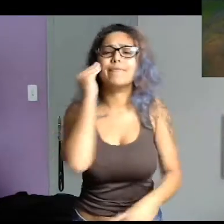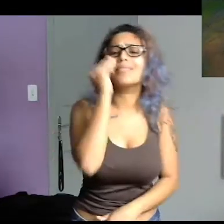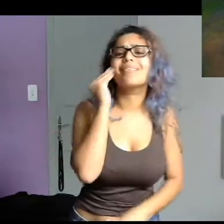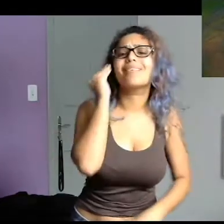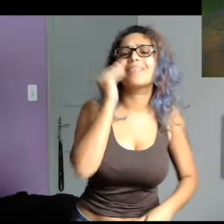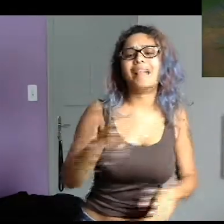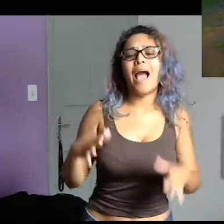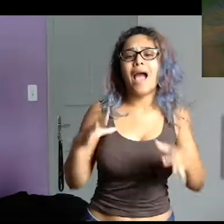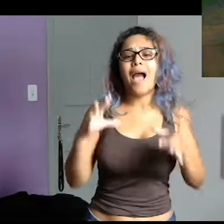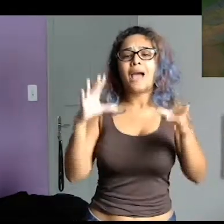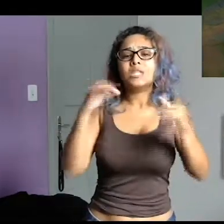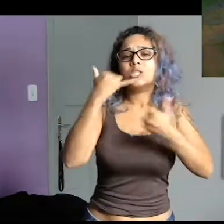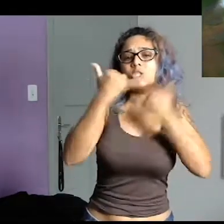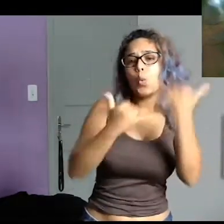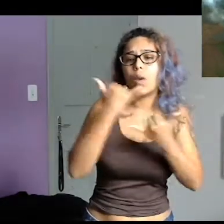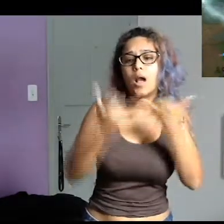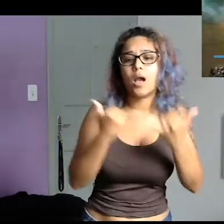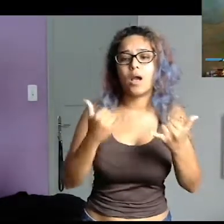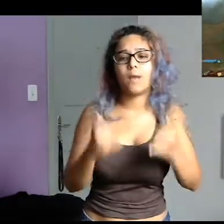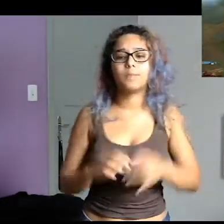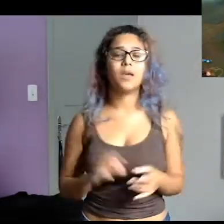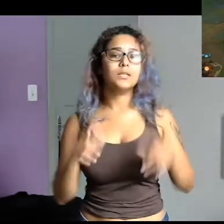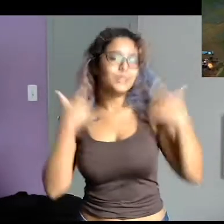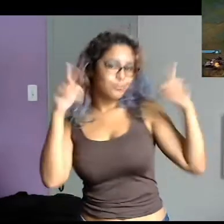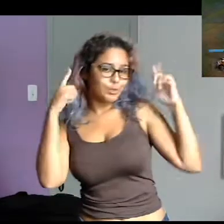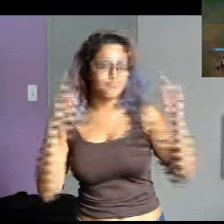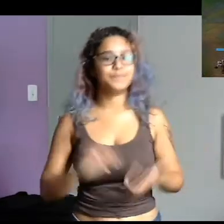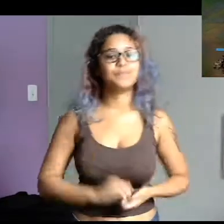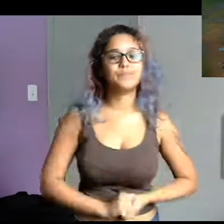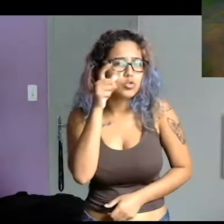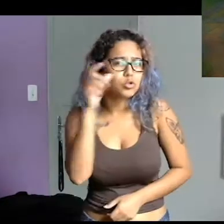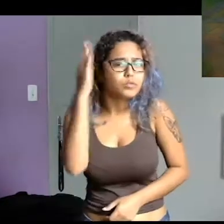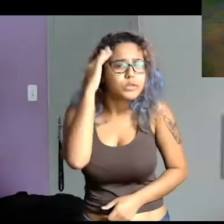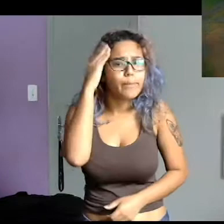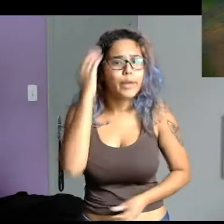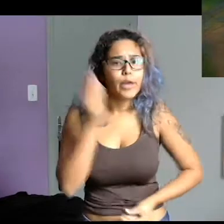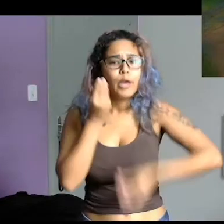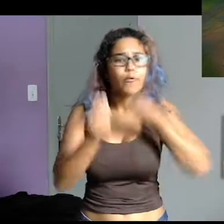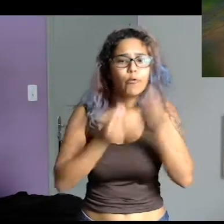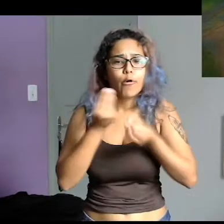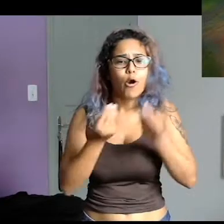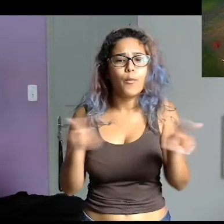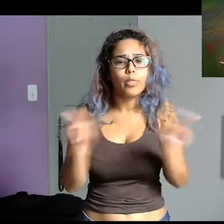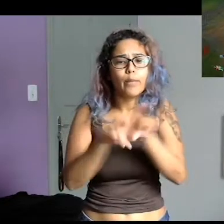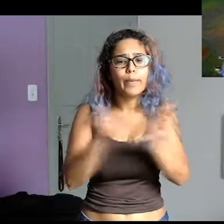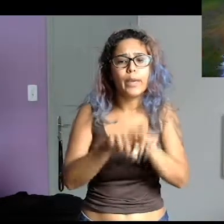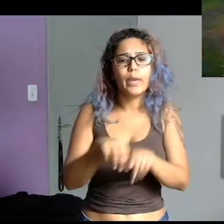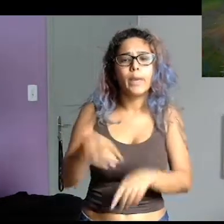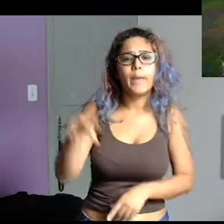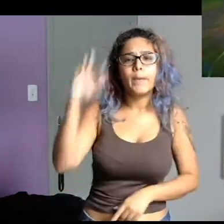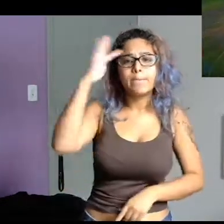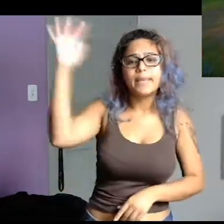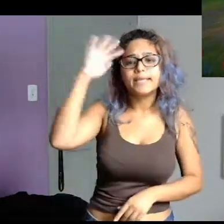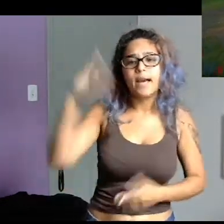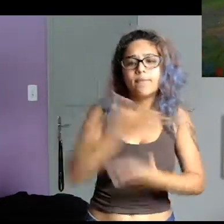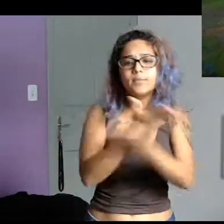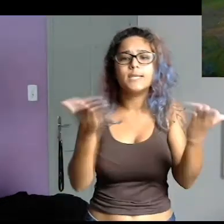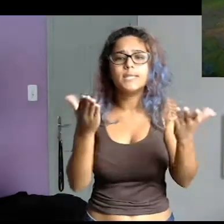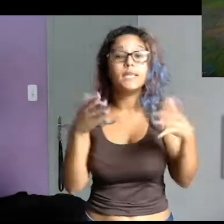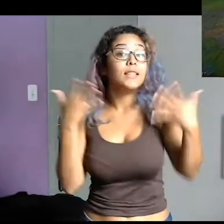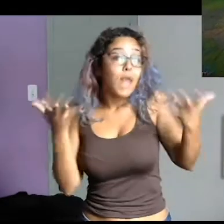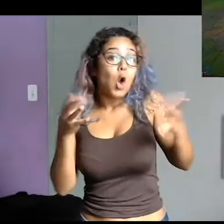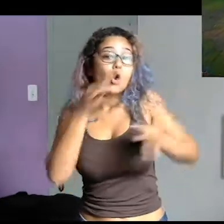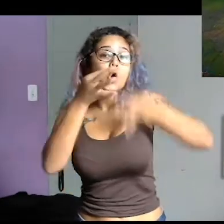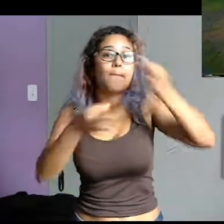maravilhosas entram no jogo e vai todo mundo poder testar, brincar, se divertir a valer. Exatamente, e eu tô curioso pra saber o que vocês estão pensando também. Então, vamos interagir com a gente lá